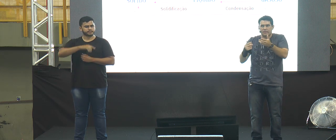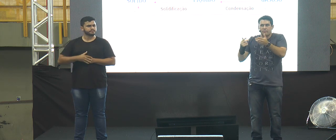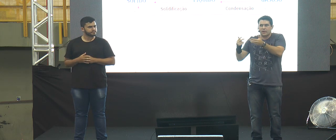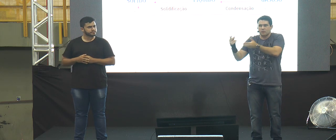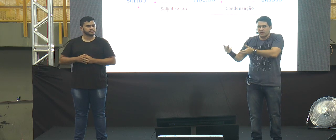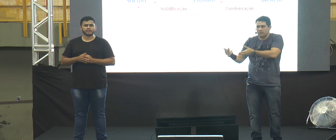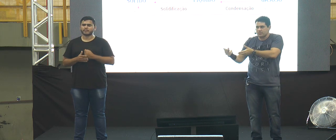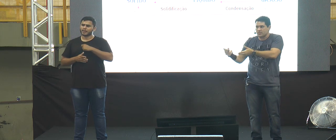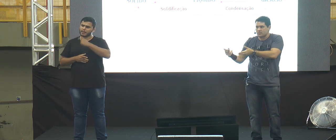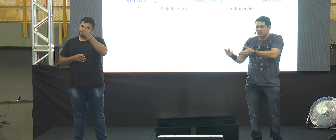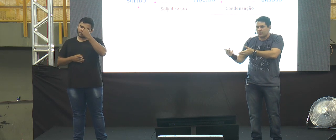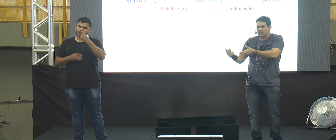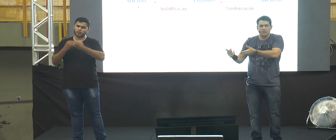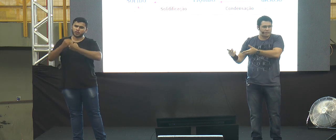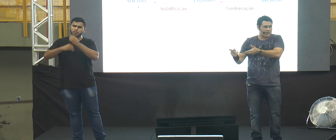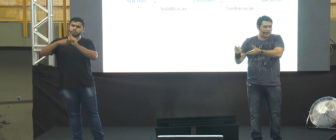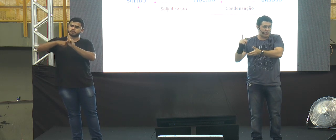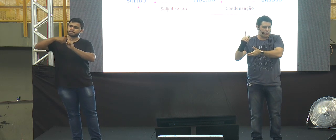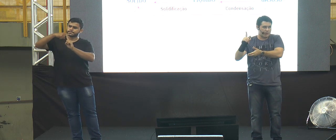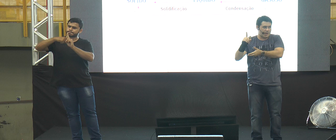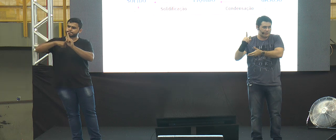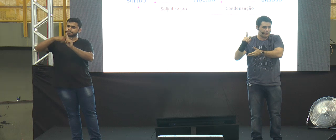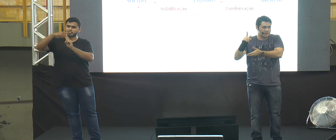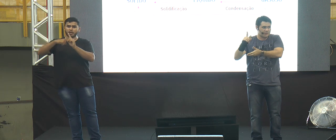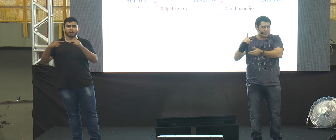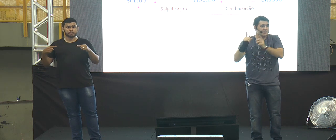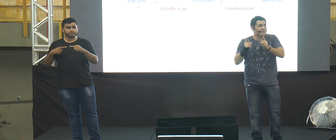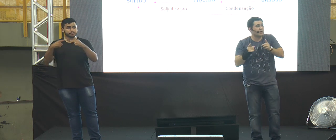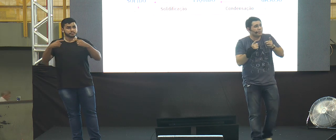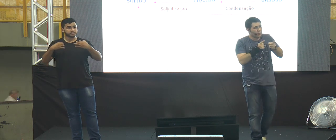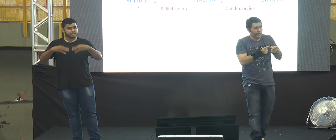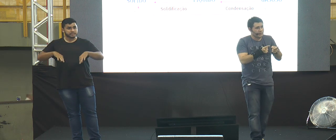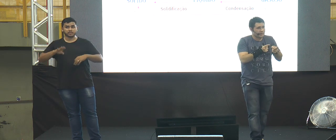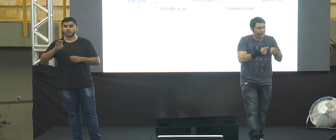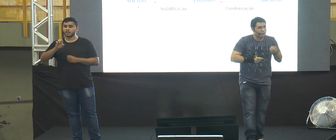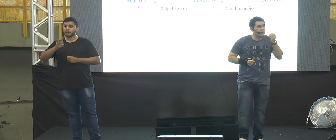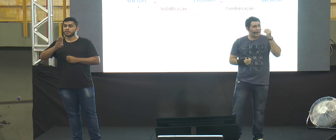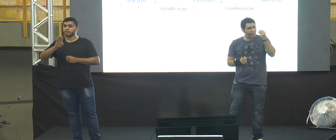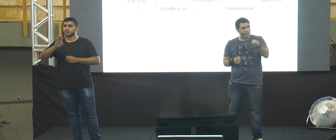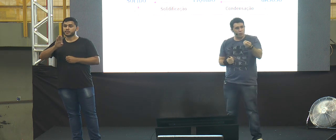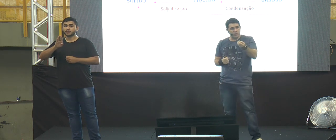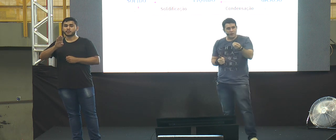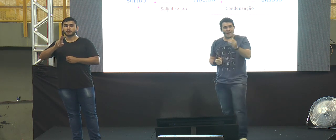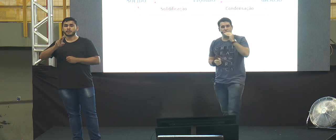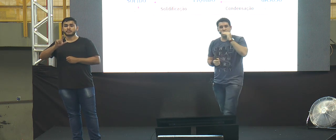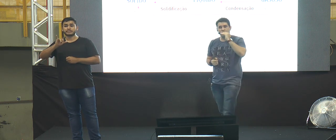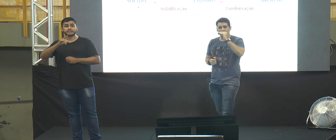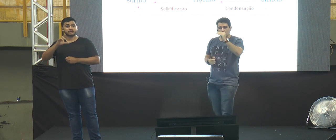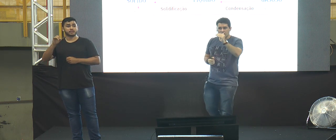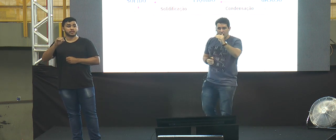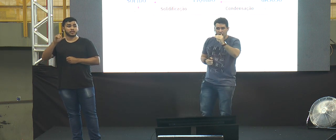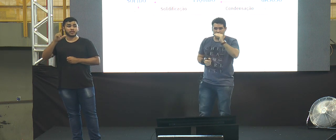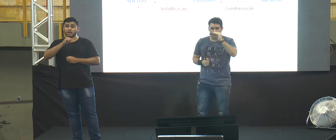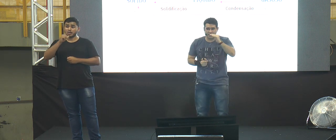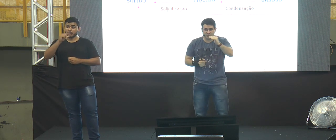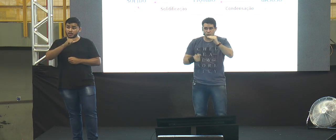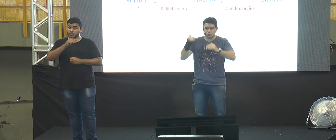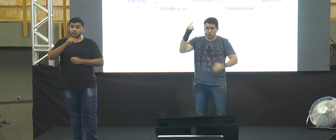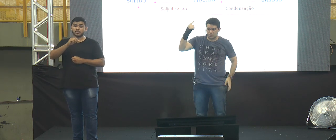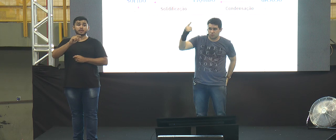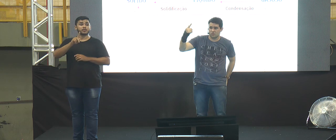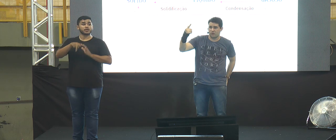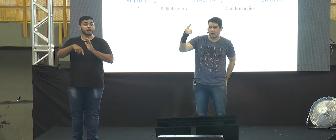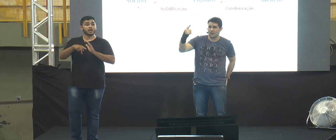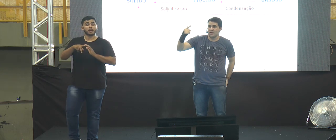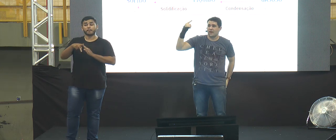tem a temperatura de ebulição, não tem? Tem. Agora, cuidado. Tem que ser água pura. Porque água pura, ao nível do mar, a pressão